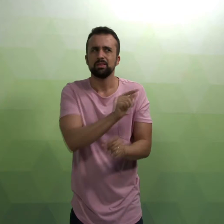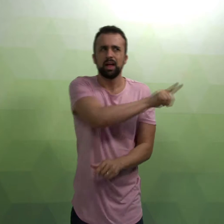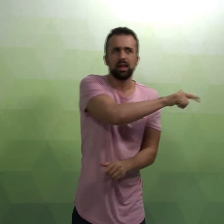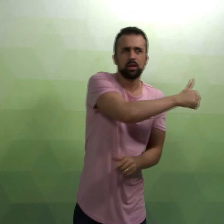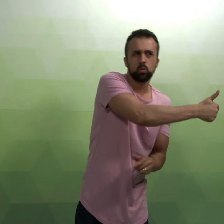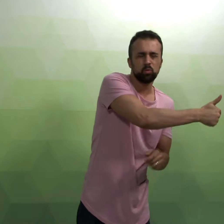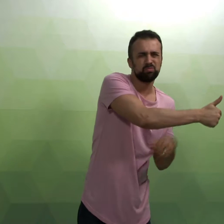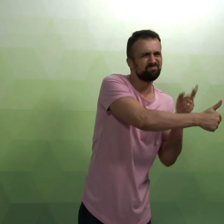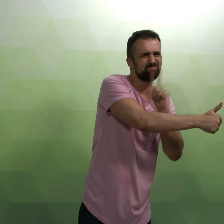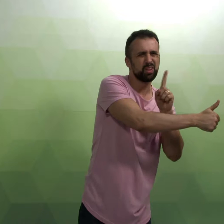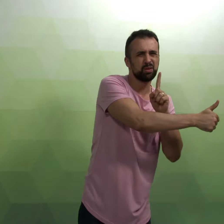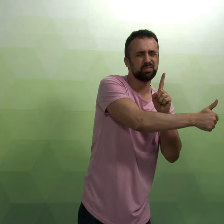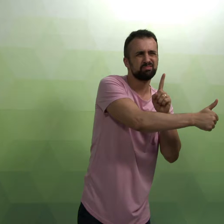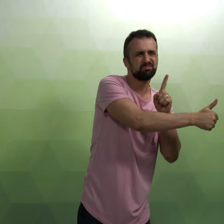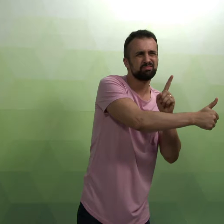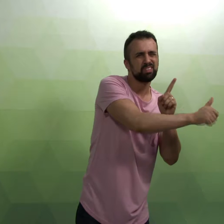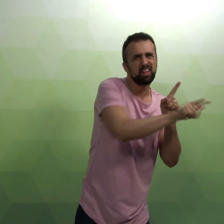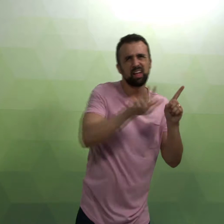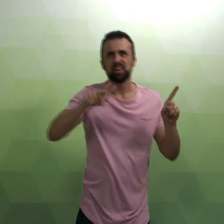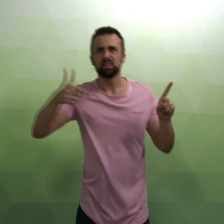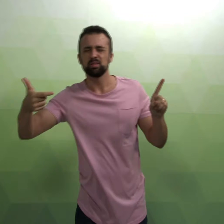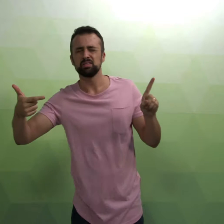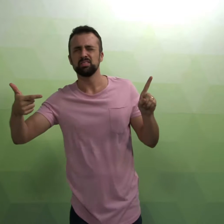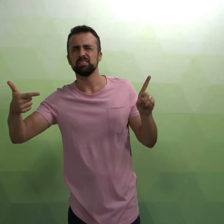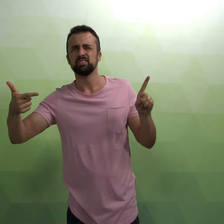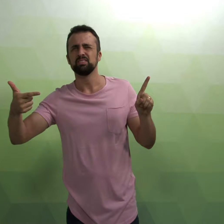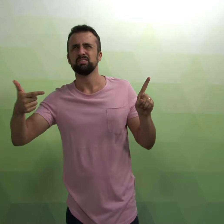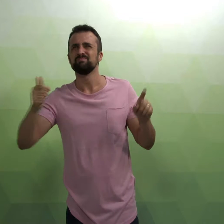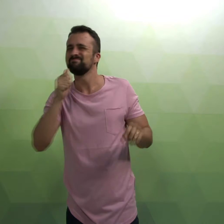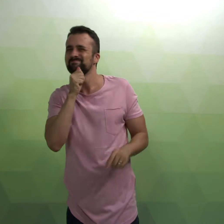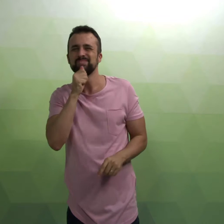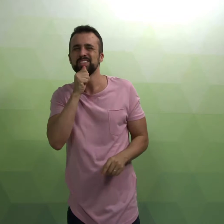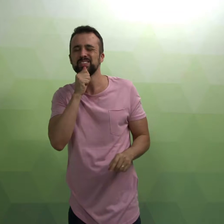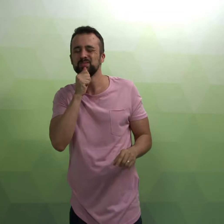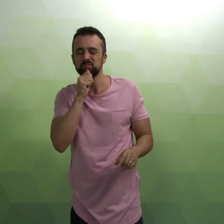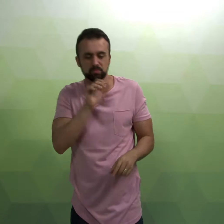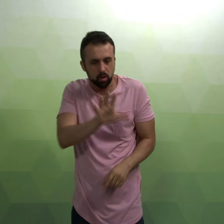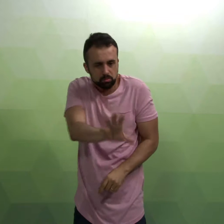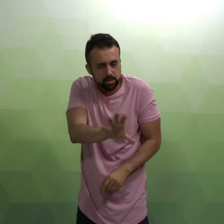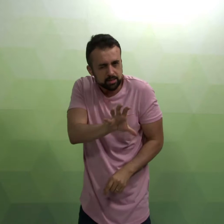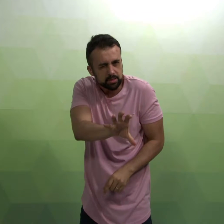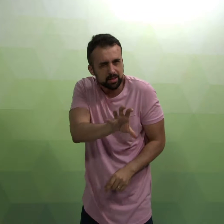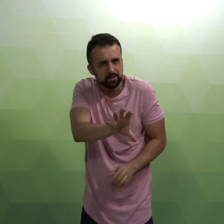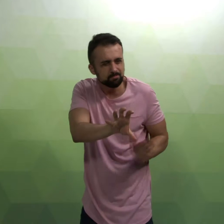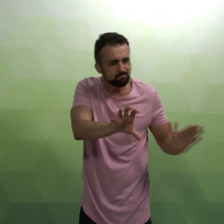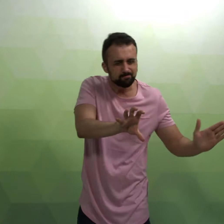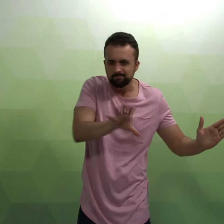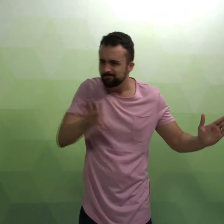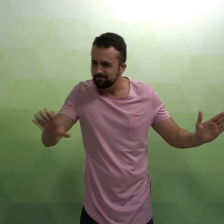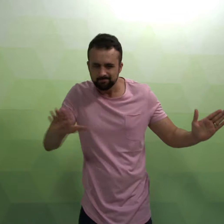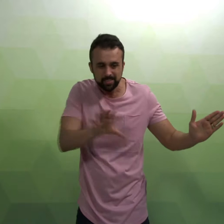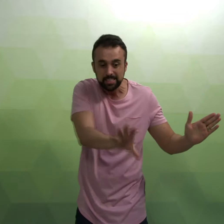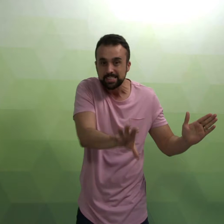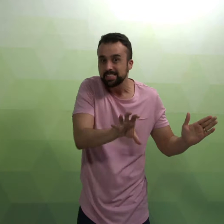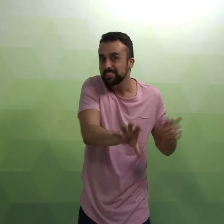surgirá algo que não é mais a L1, mas tampouco é a L2